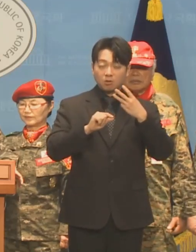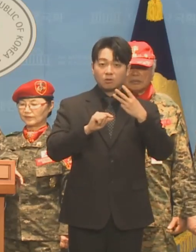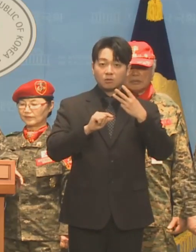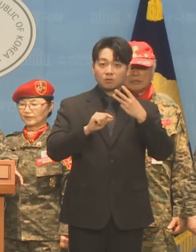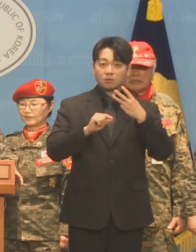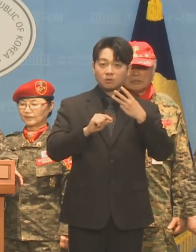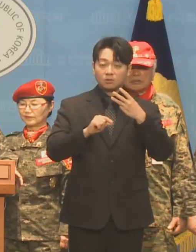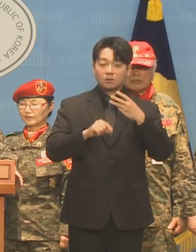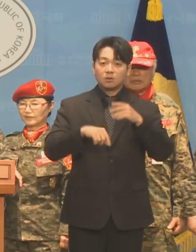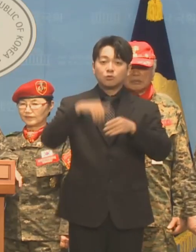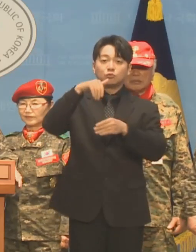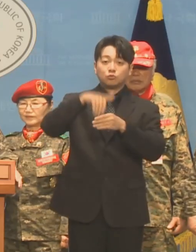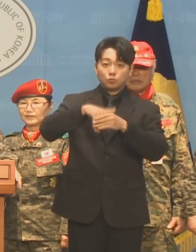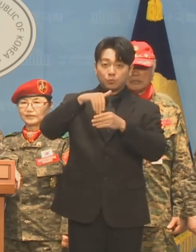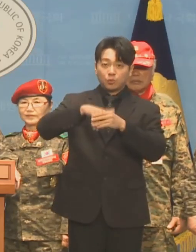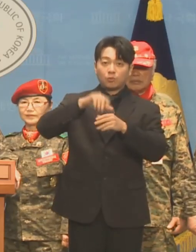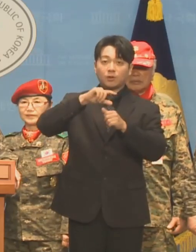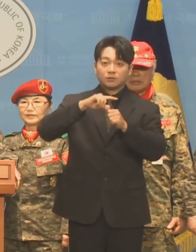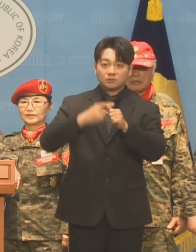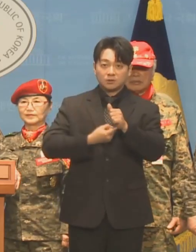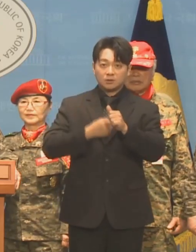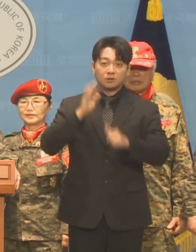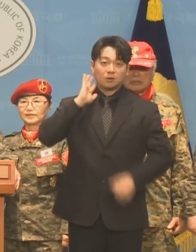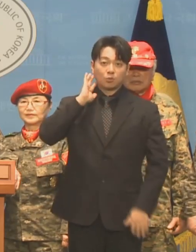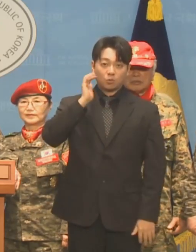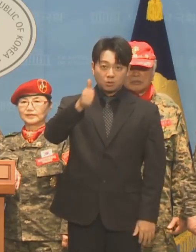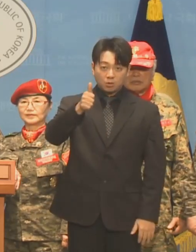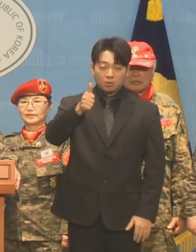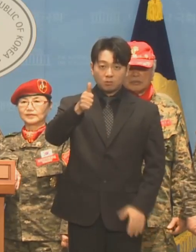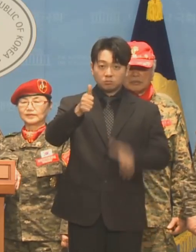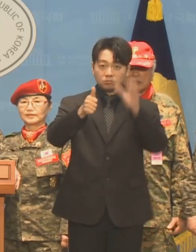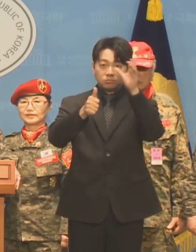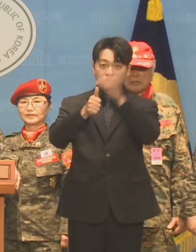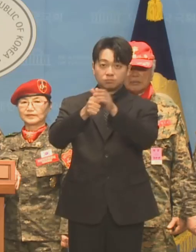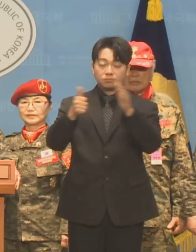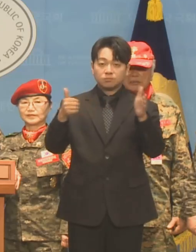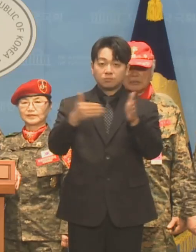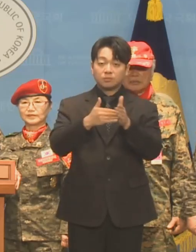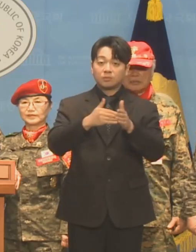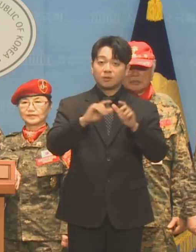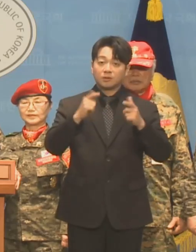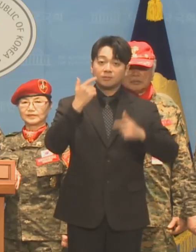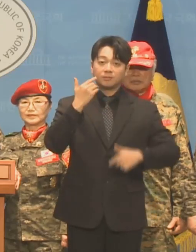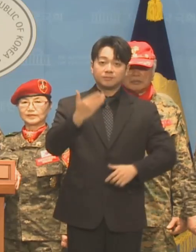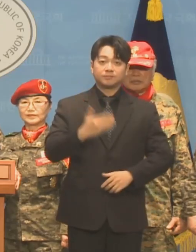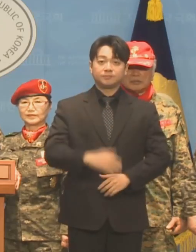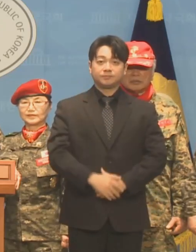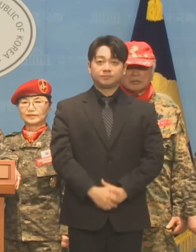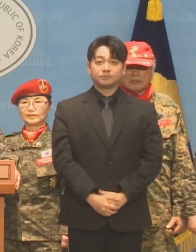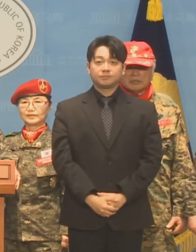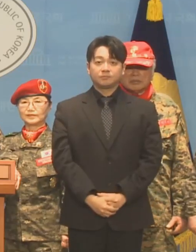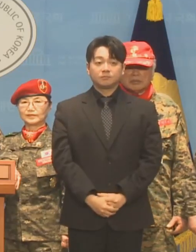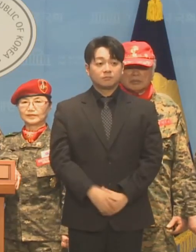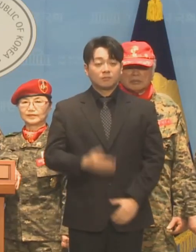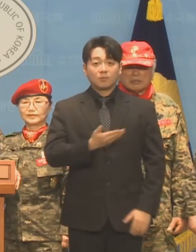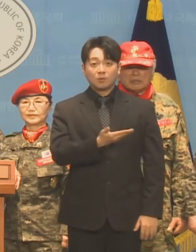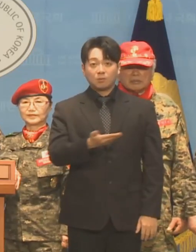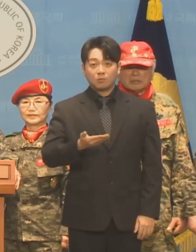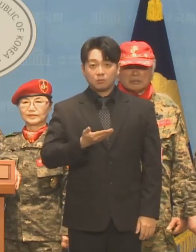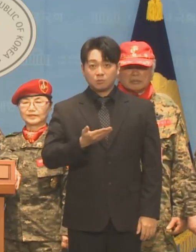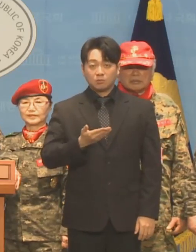윤석열을 대통령으로 선출하지 않았느냐? 그대들은 윤석열